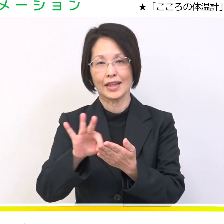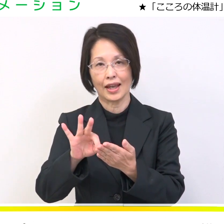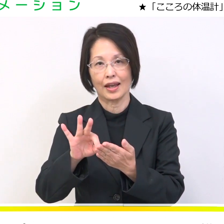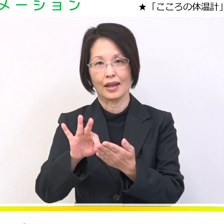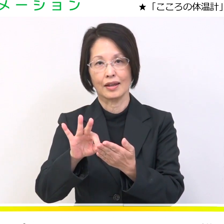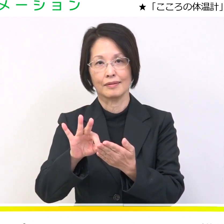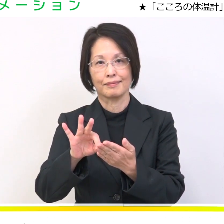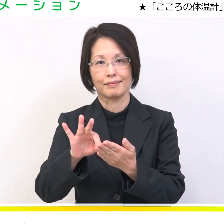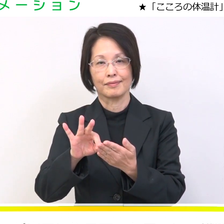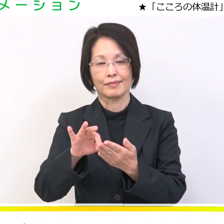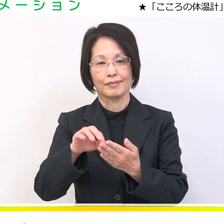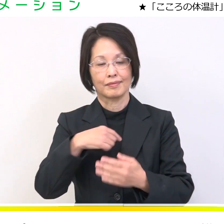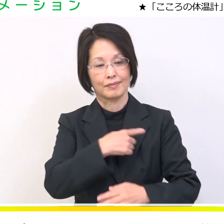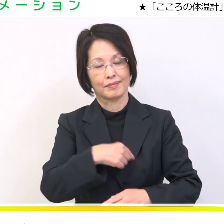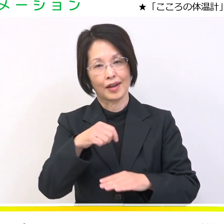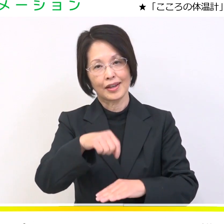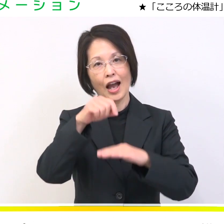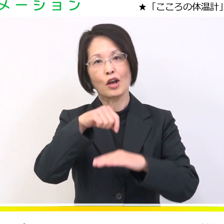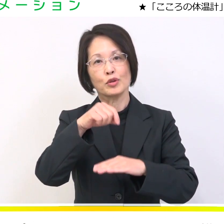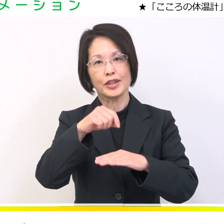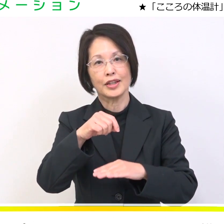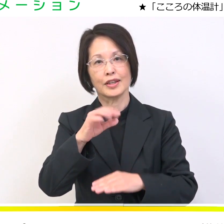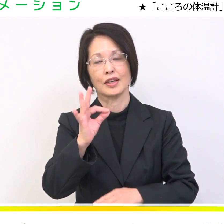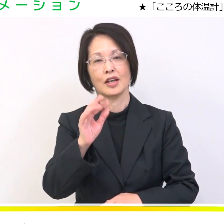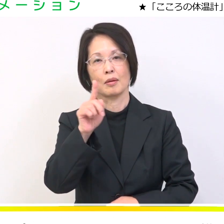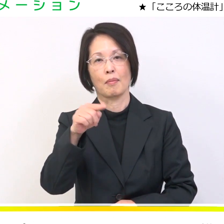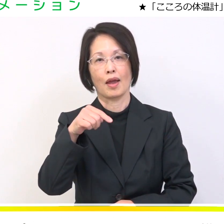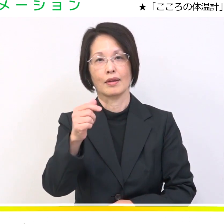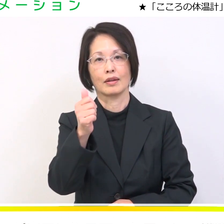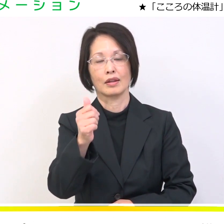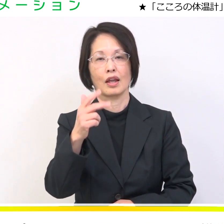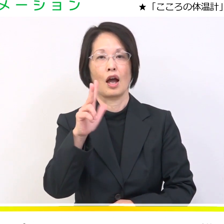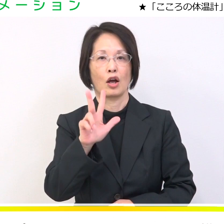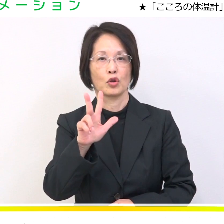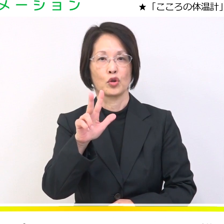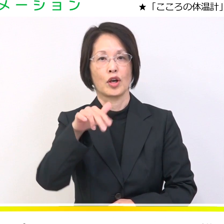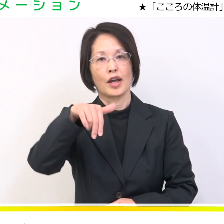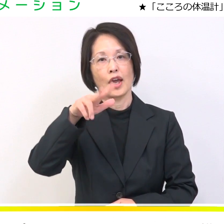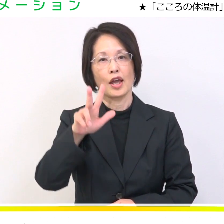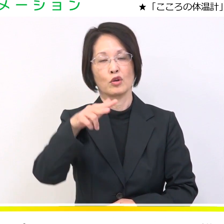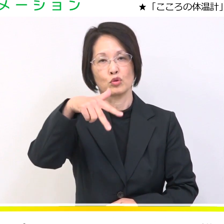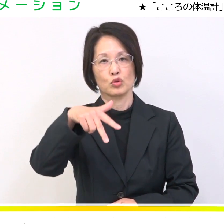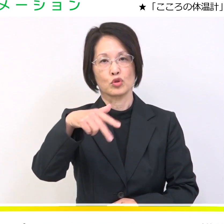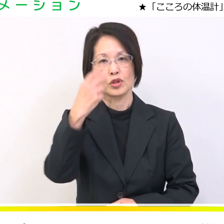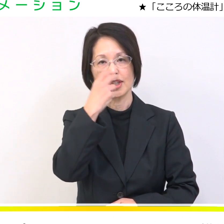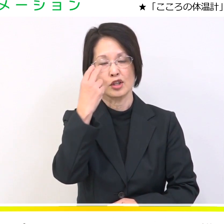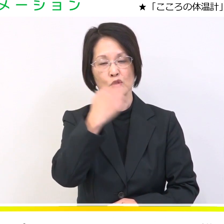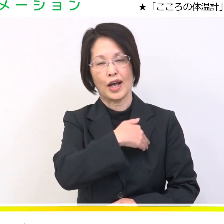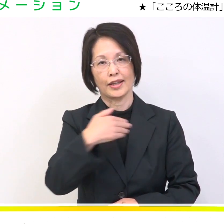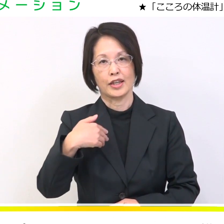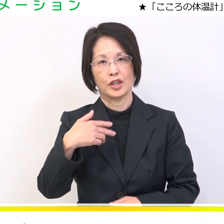て気軽にメンタルヘルスチェックができるシステムです